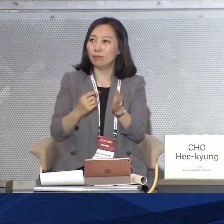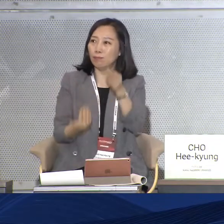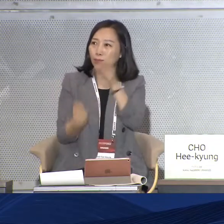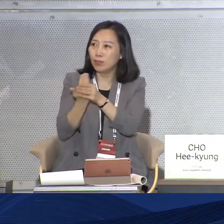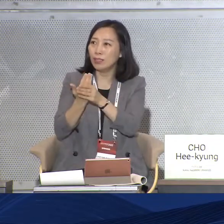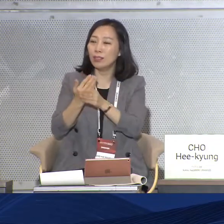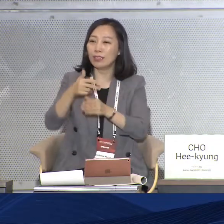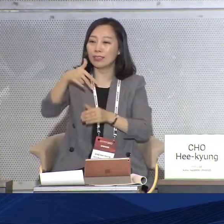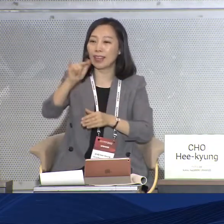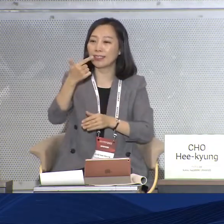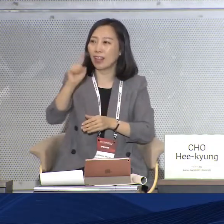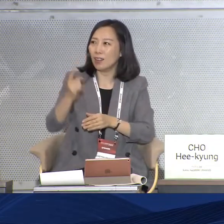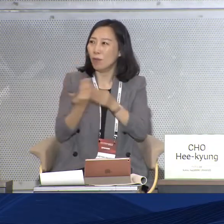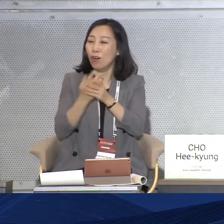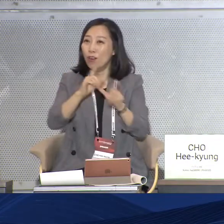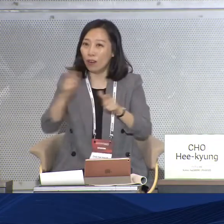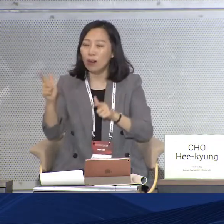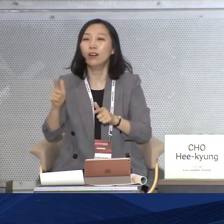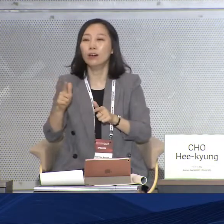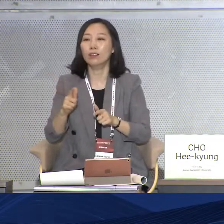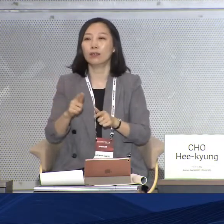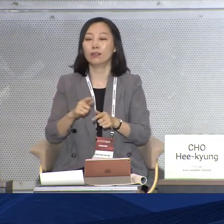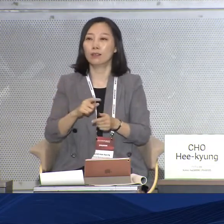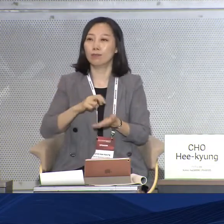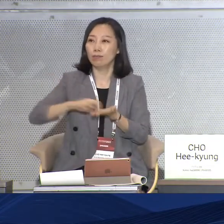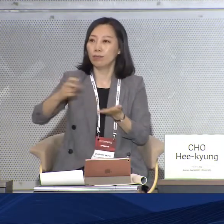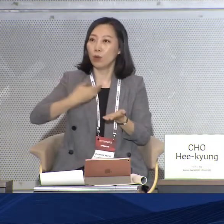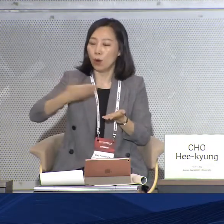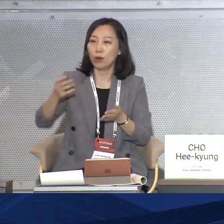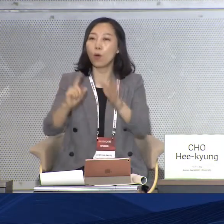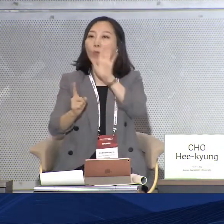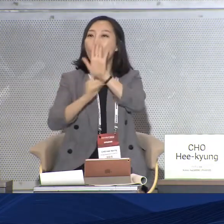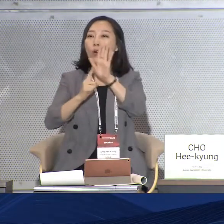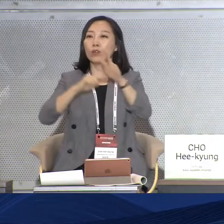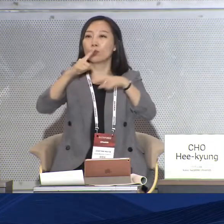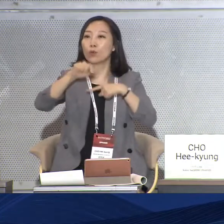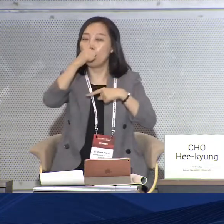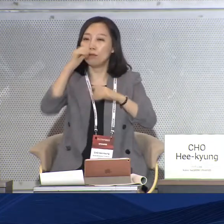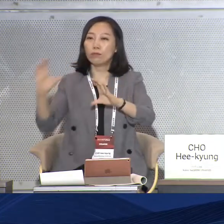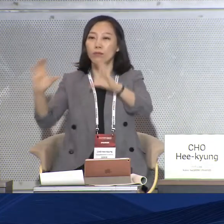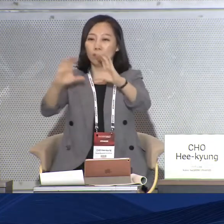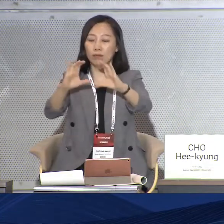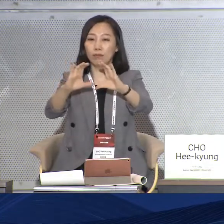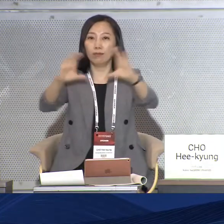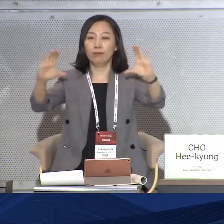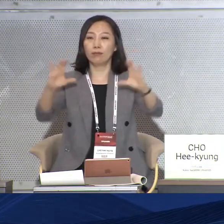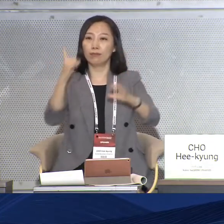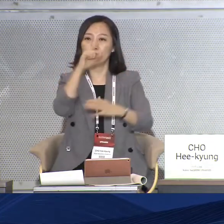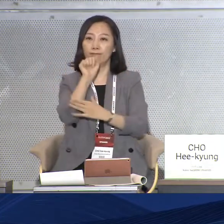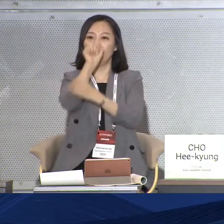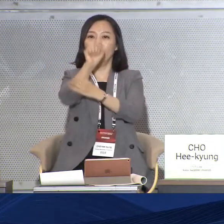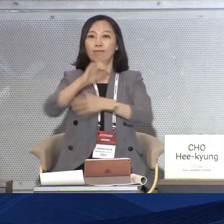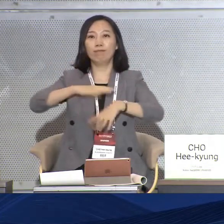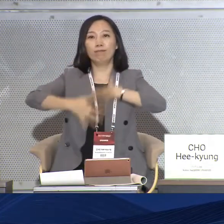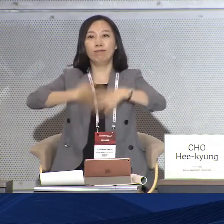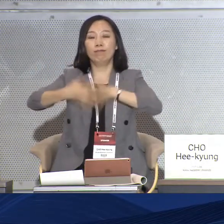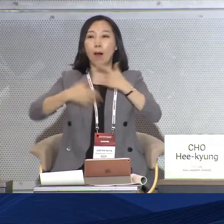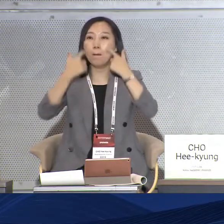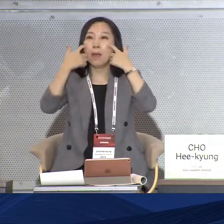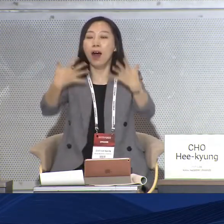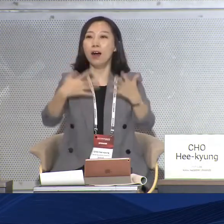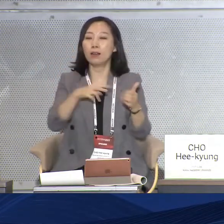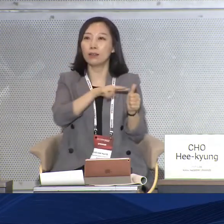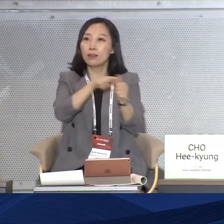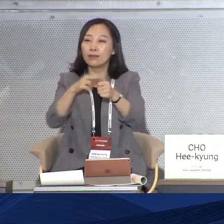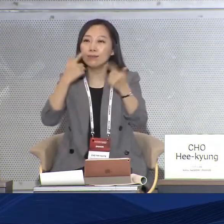현재 상황에서는 위급한 재난이라든지 여러 가지 상황에서 많은 문자 메시지나 수어